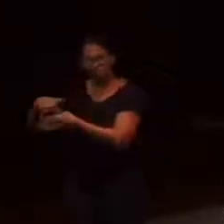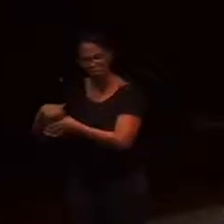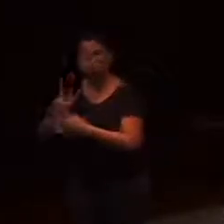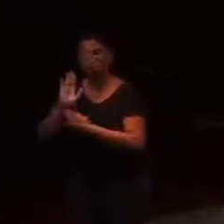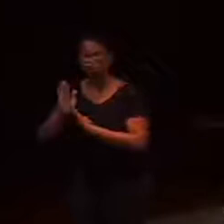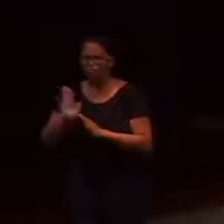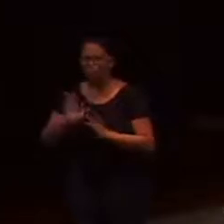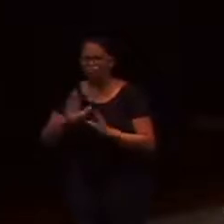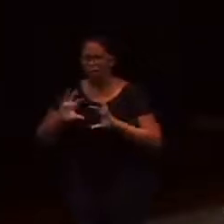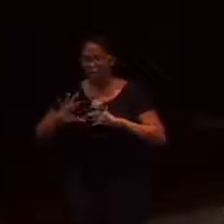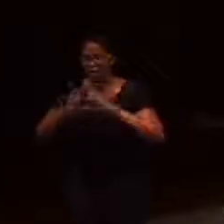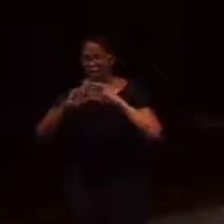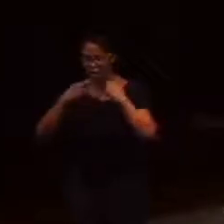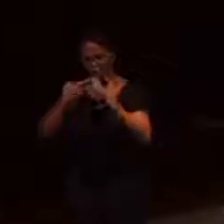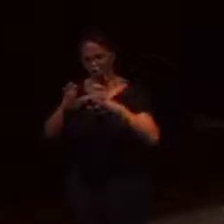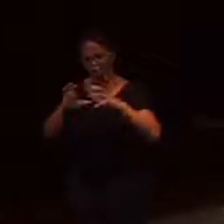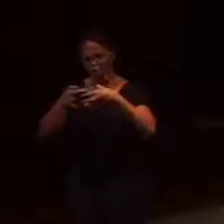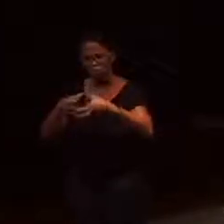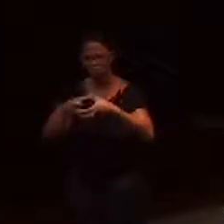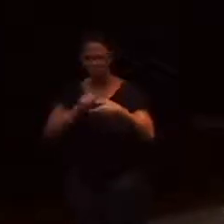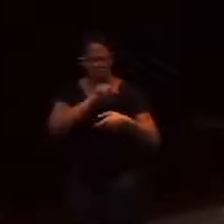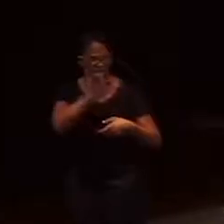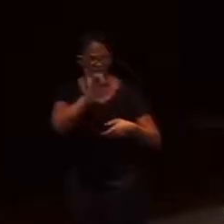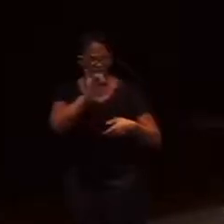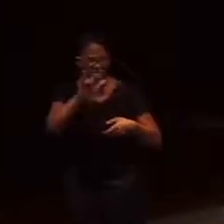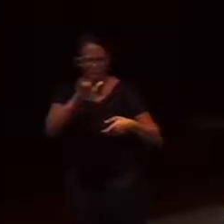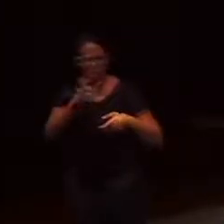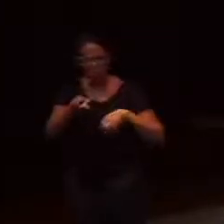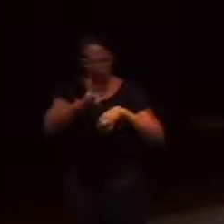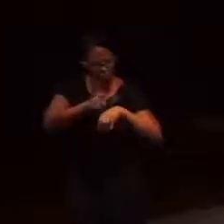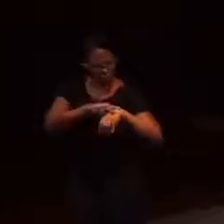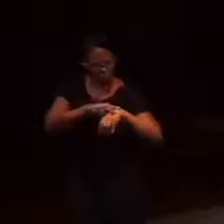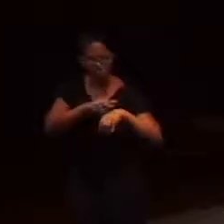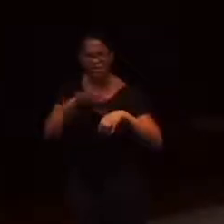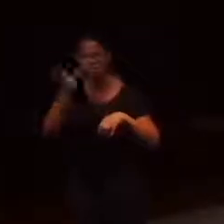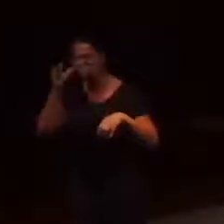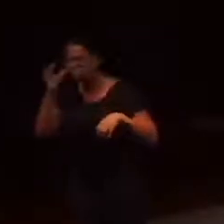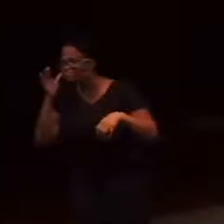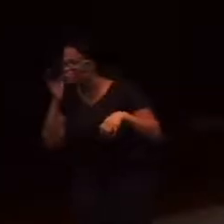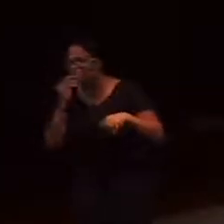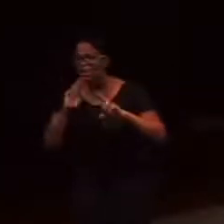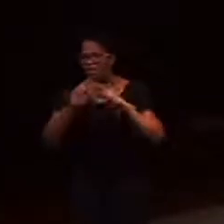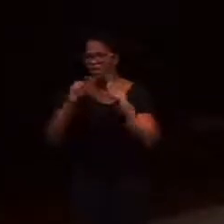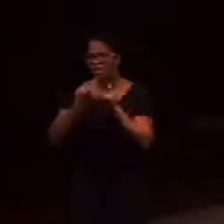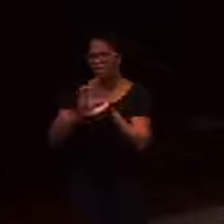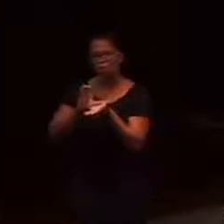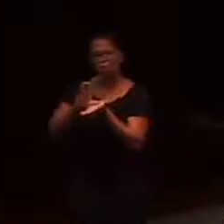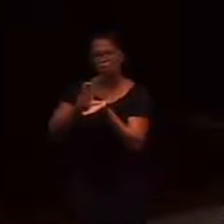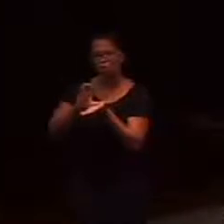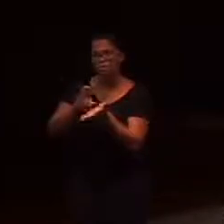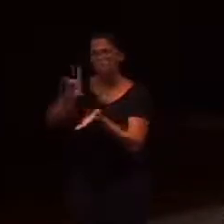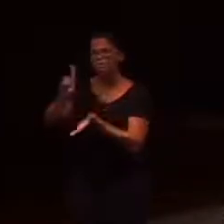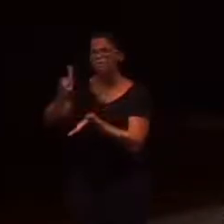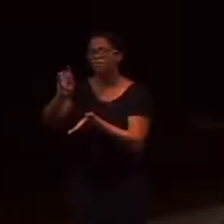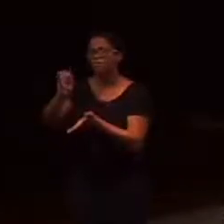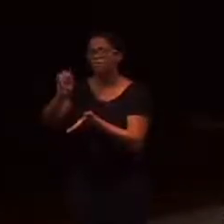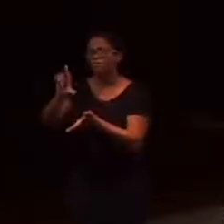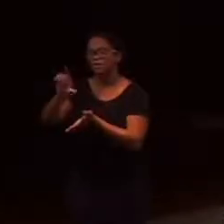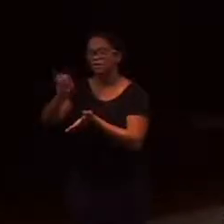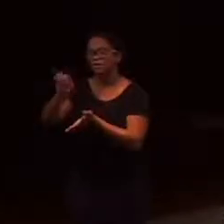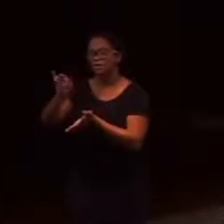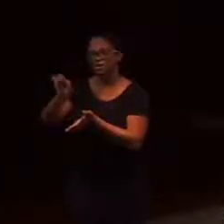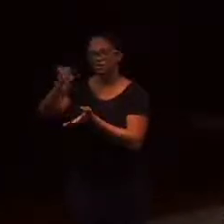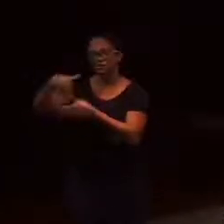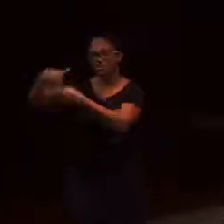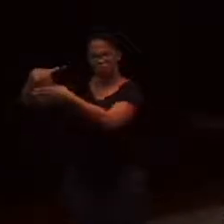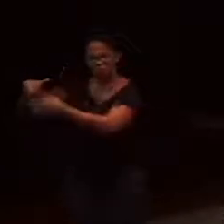oportunidade de ir ao Conselho Deliberativo, na verdade, por duas vezes, não é isso, Fadel? Foram duas vezes, onde foi apresentado, a Guimar também